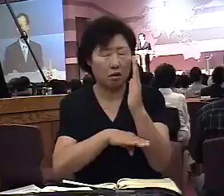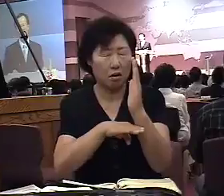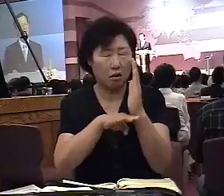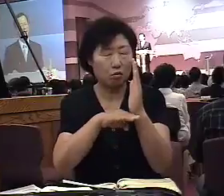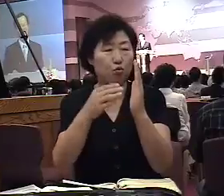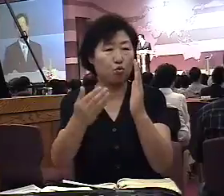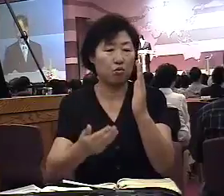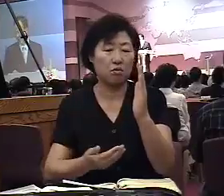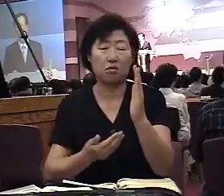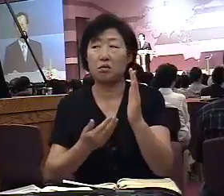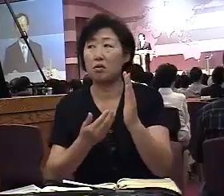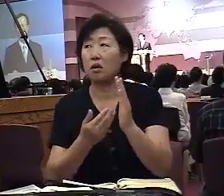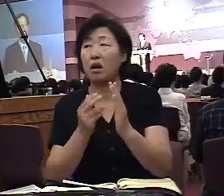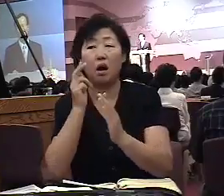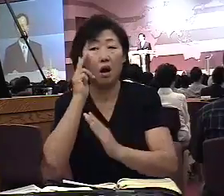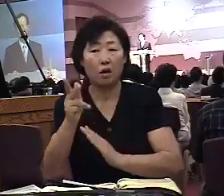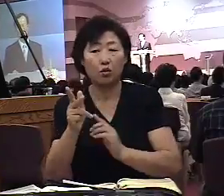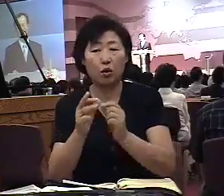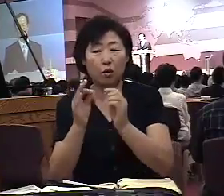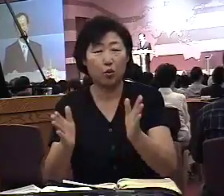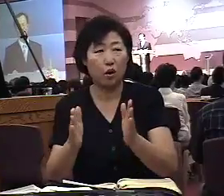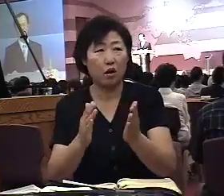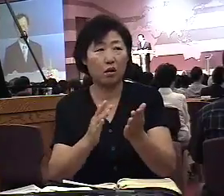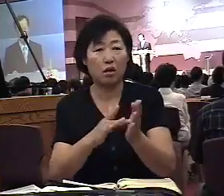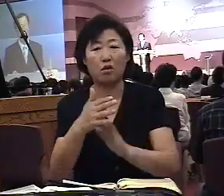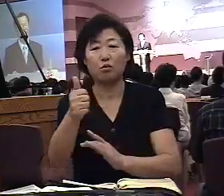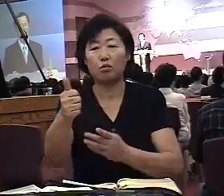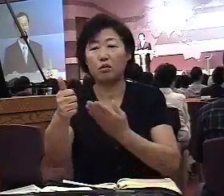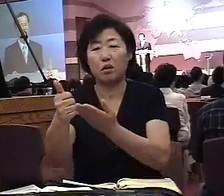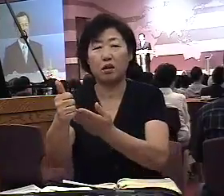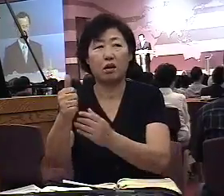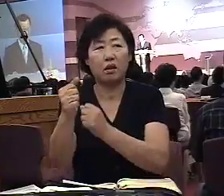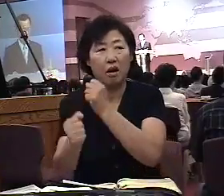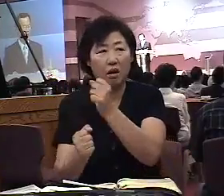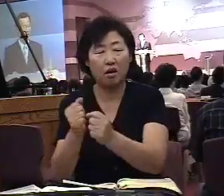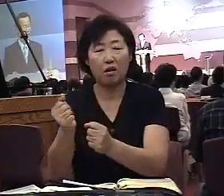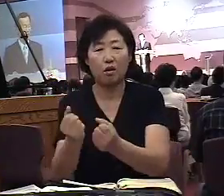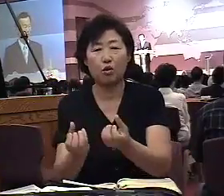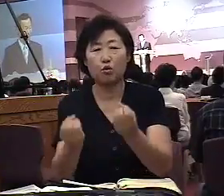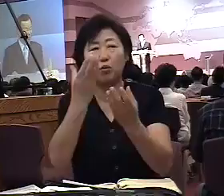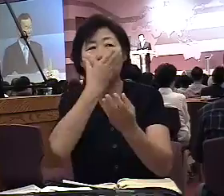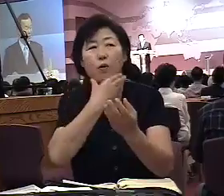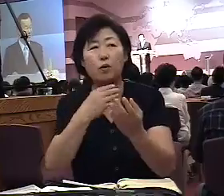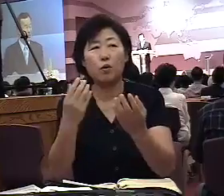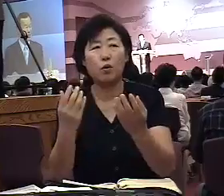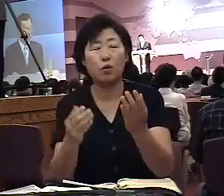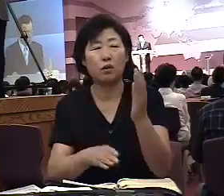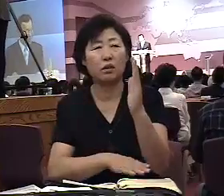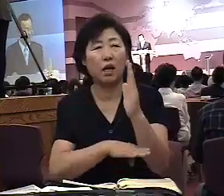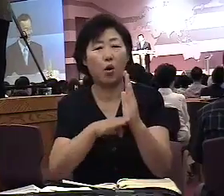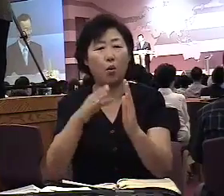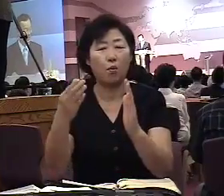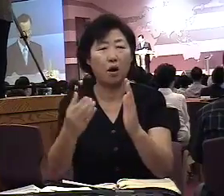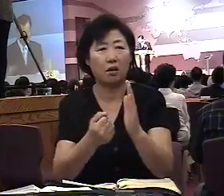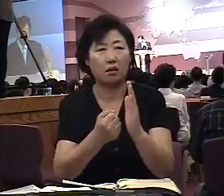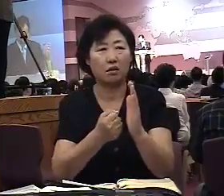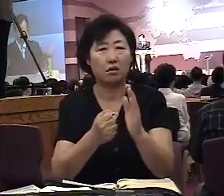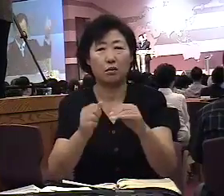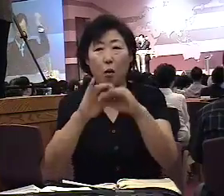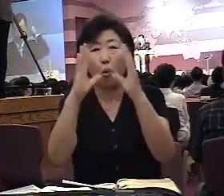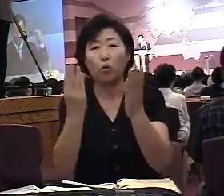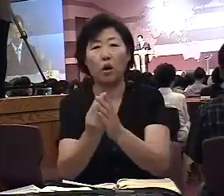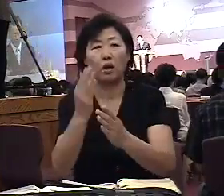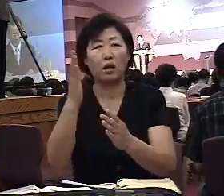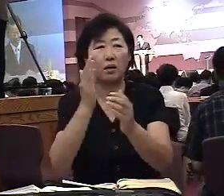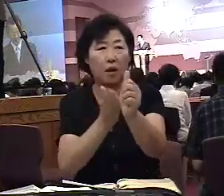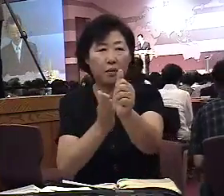주 동안 예수님께 달려나가셔서 주님께로부터 축복으로 체험받는 여러분 모두가 되시기를 축원합니다. 우리 다